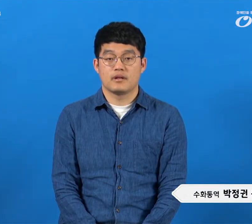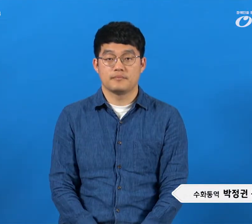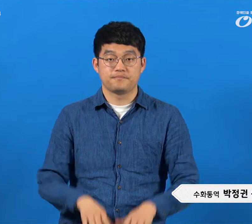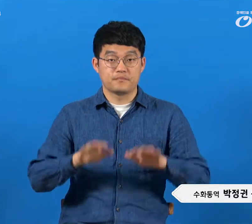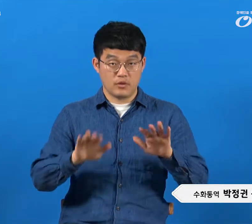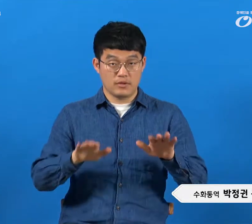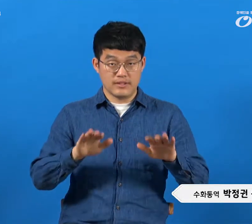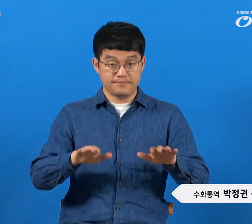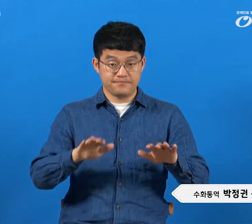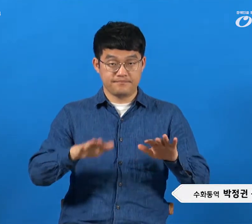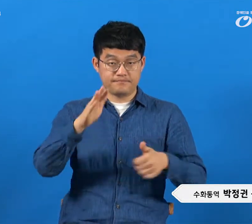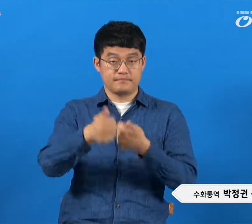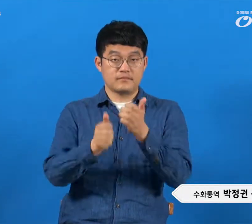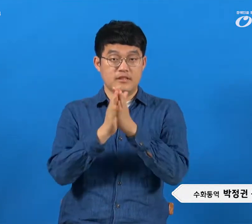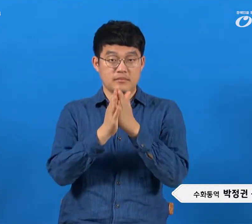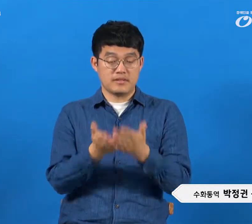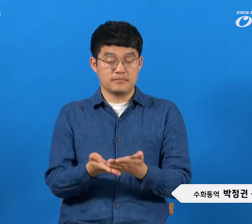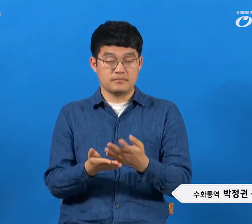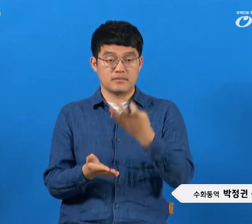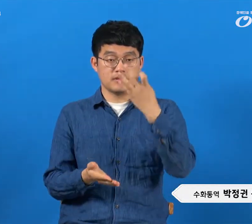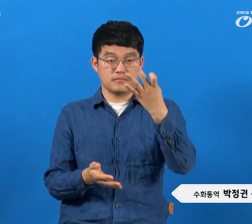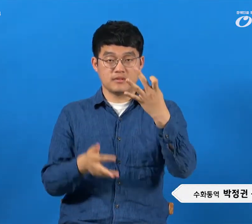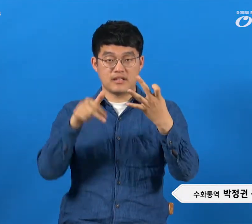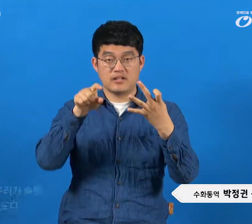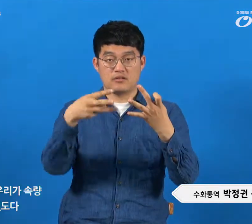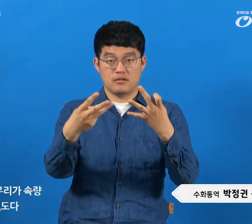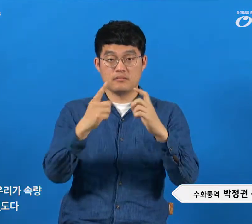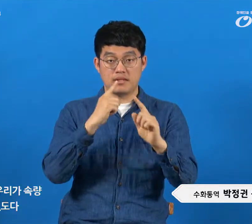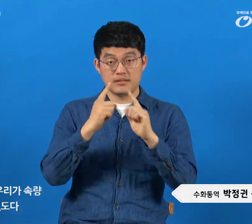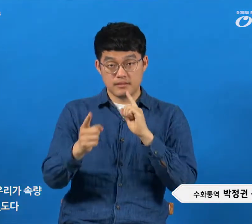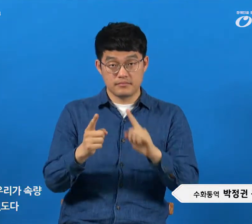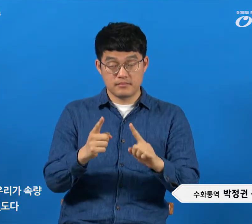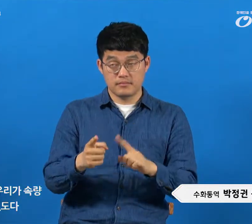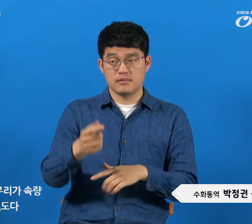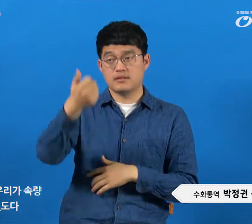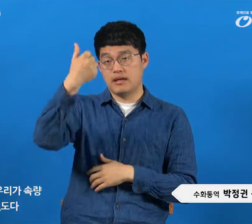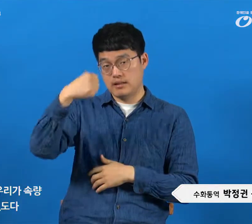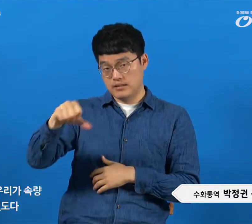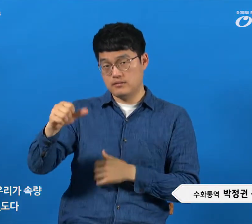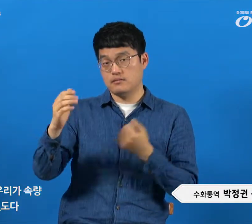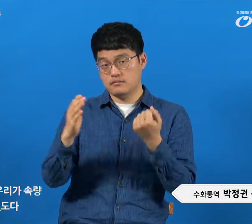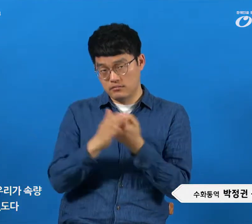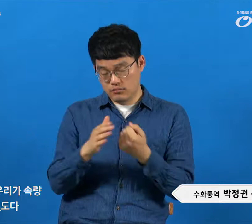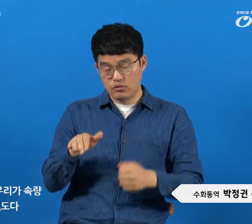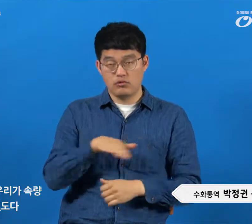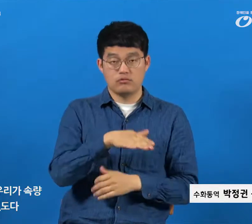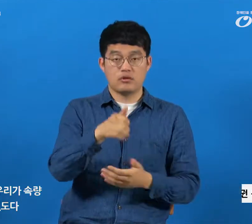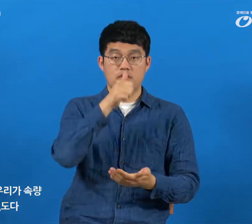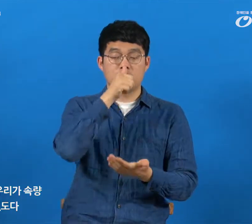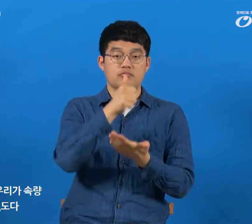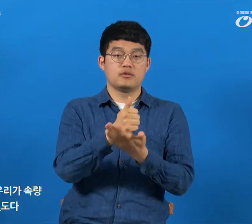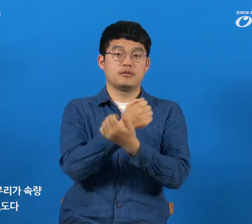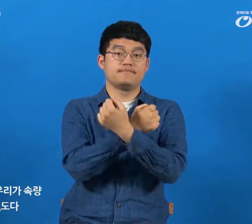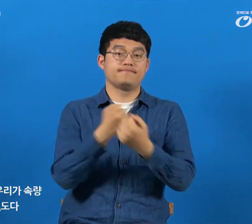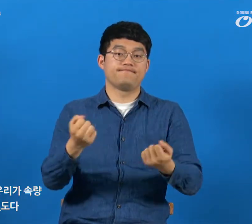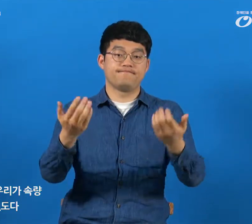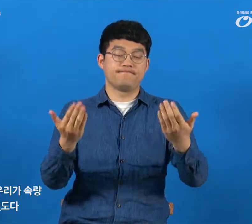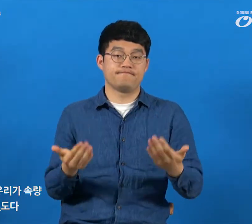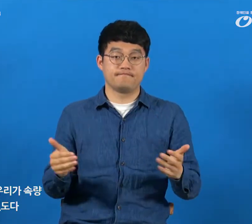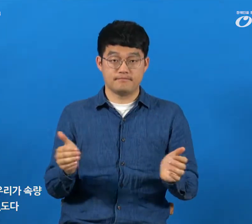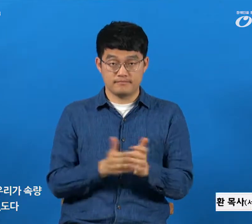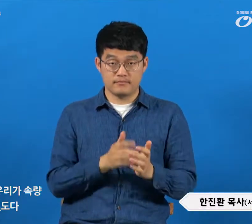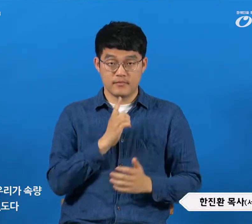오늘 말씀 14절에 그 아들 안에서 우리가 속량 곧 죄사함을 얻었도다